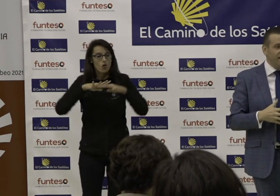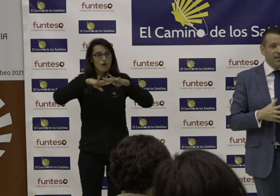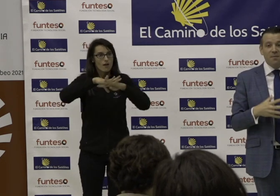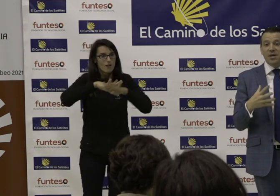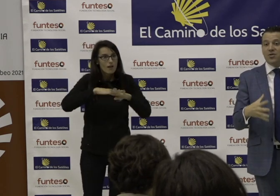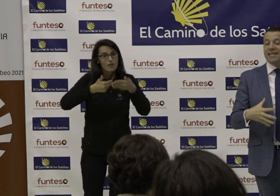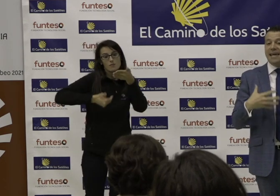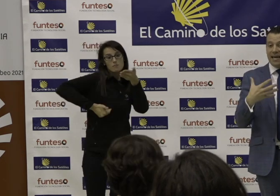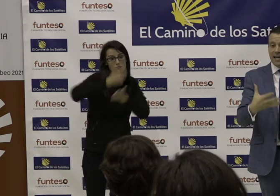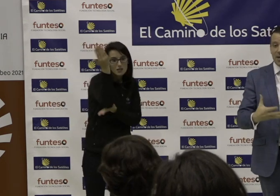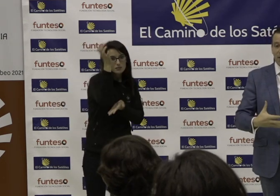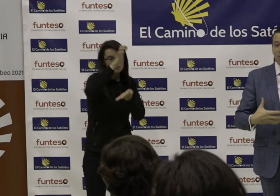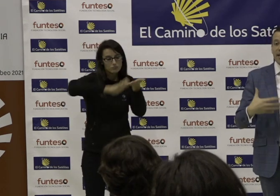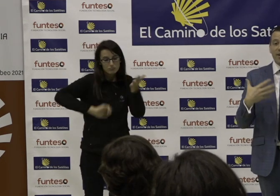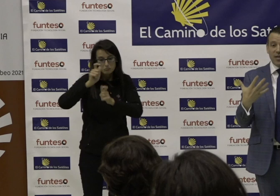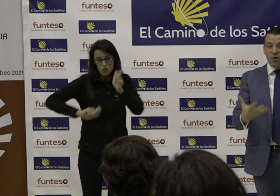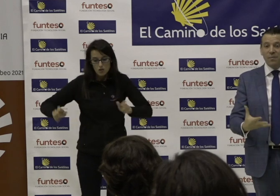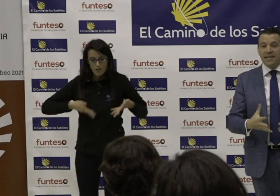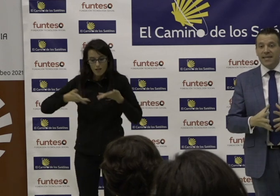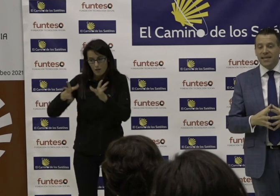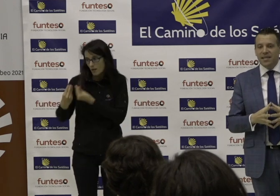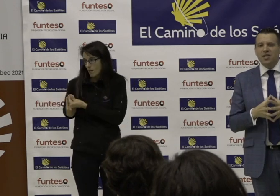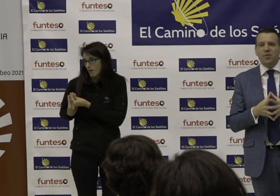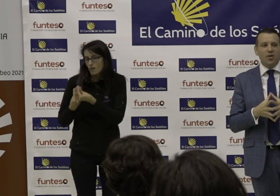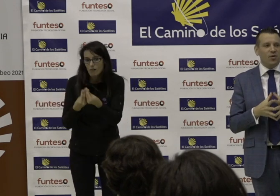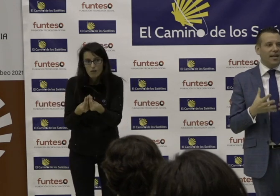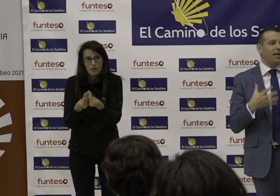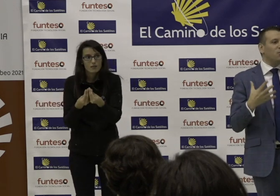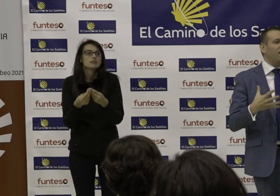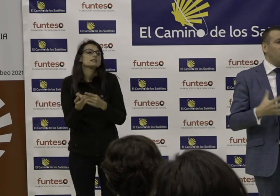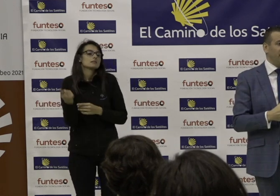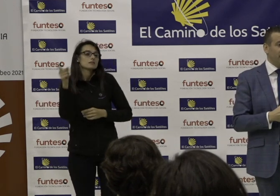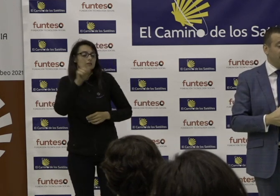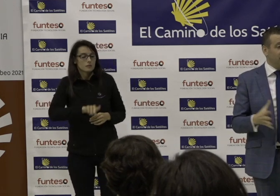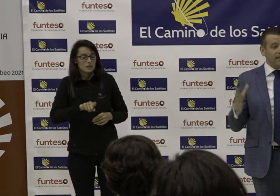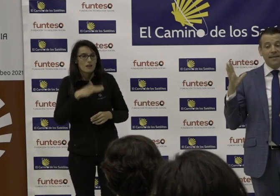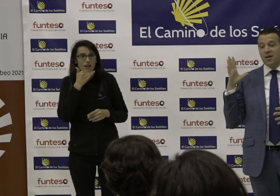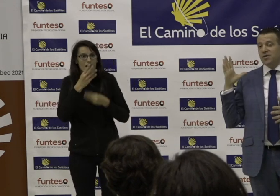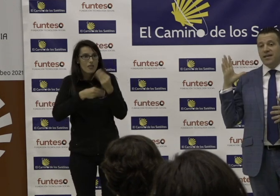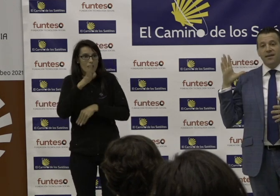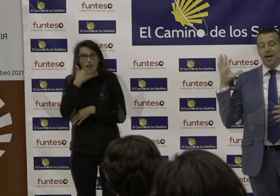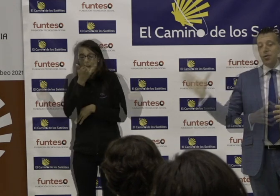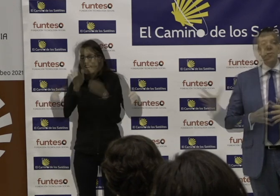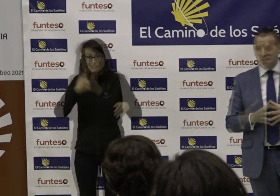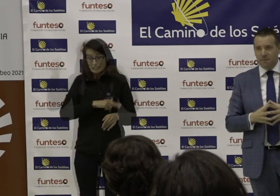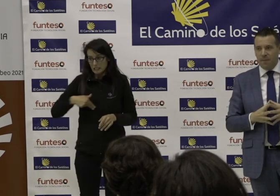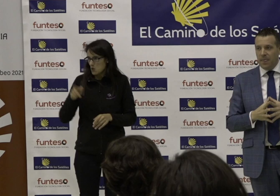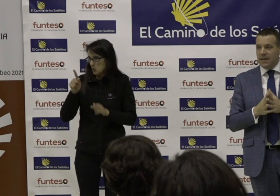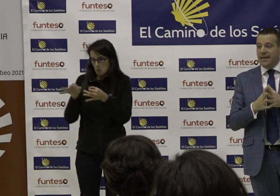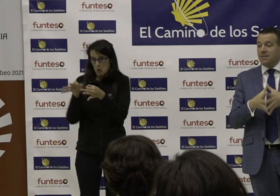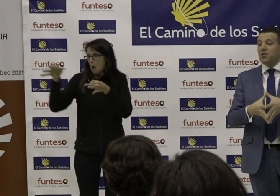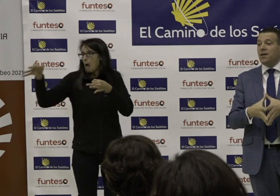prensa, en personas que hagan el camino, que nos acompañen y sobre todo que hagamos algo grande. Santiago está a pocos